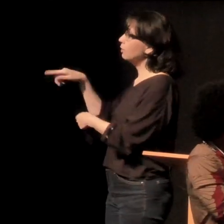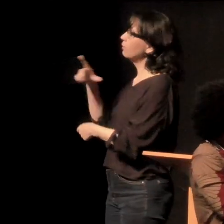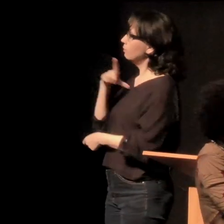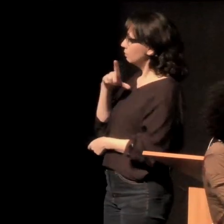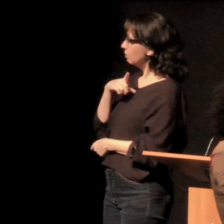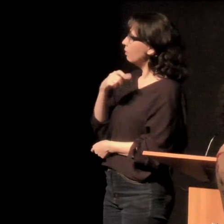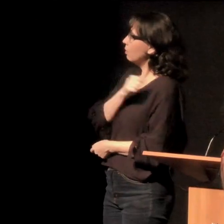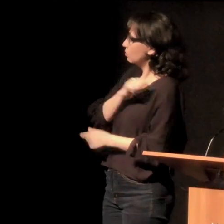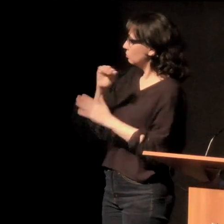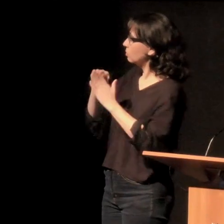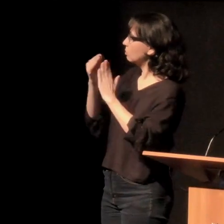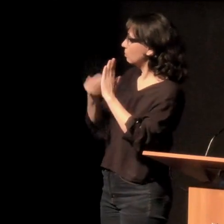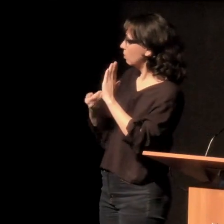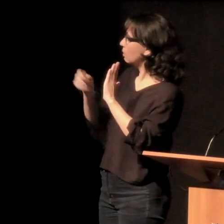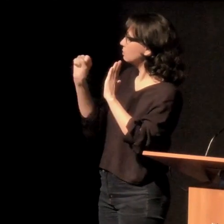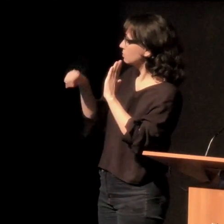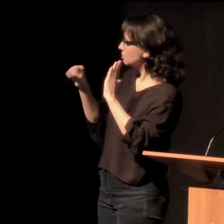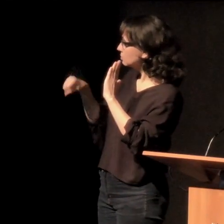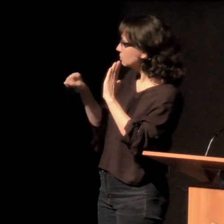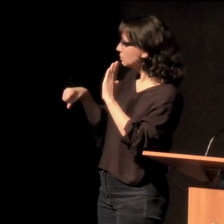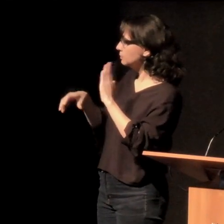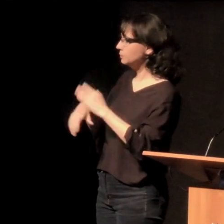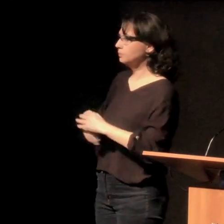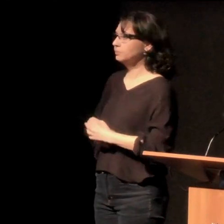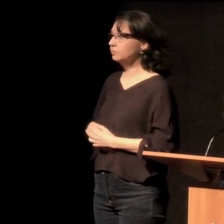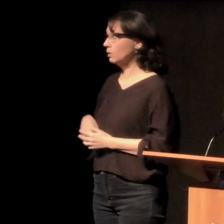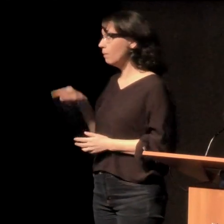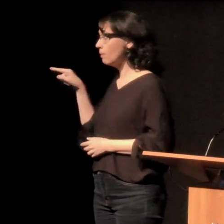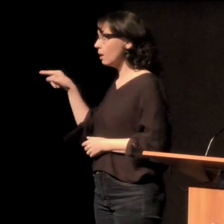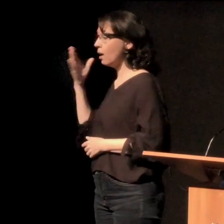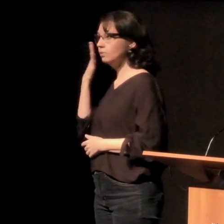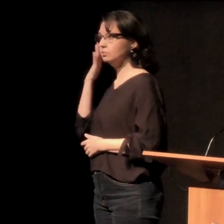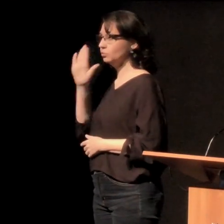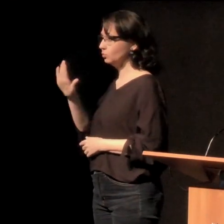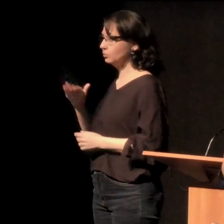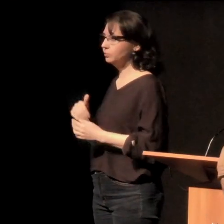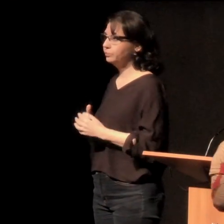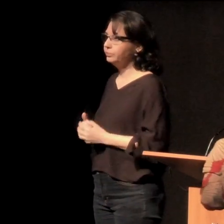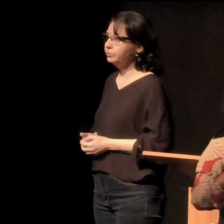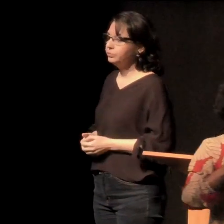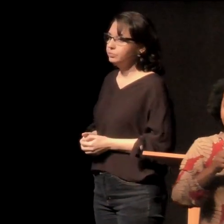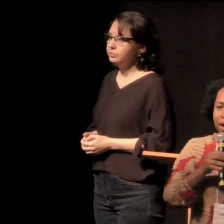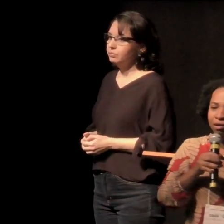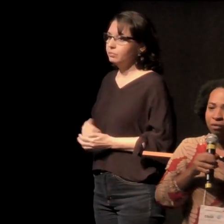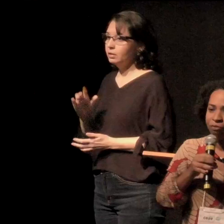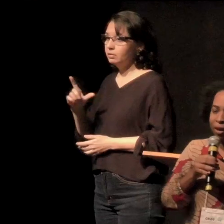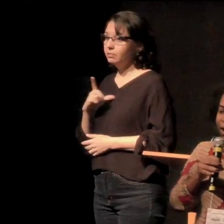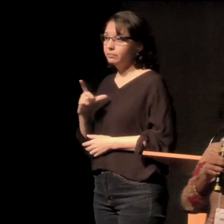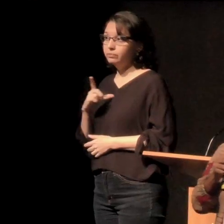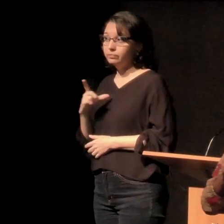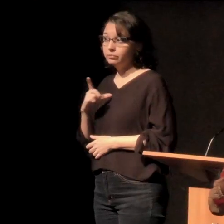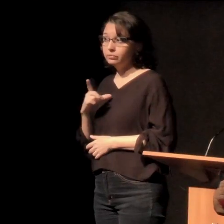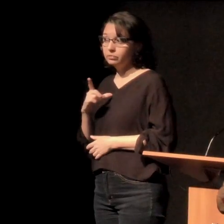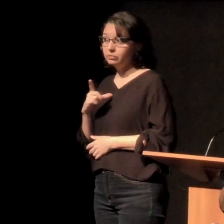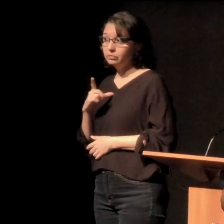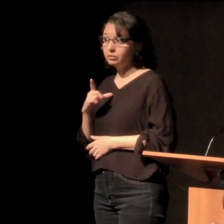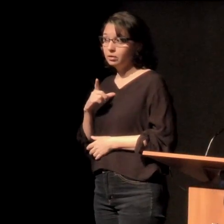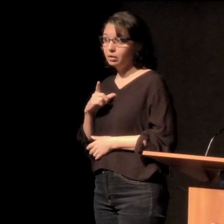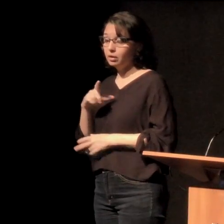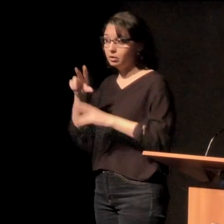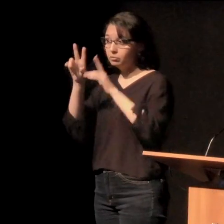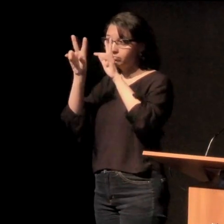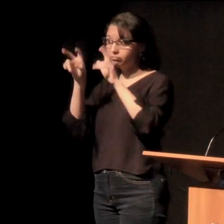a gente queria que fosse mas foi fácil mas não é né então tem uma questão que eu comecei fala falando